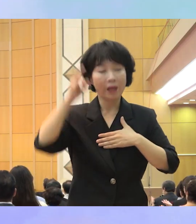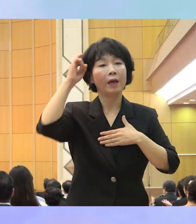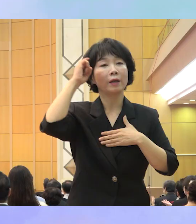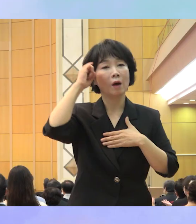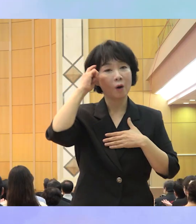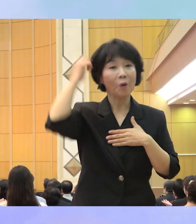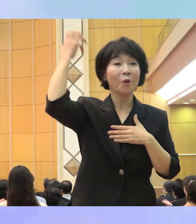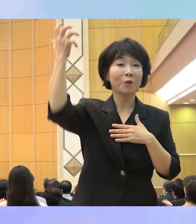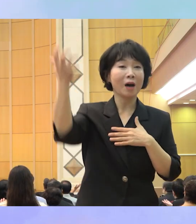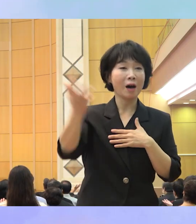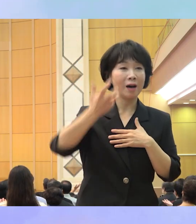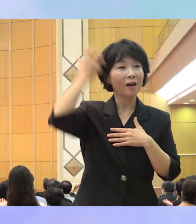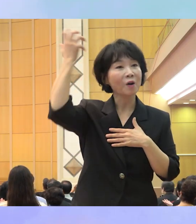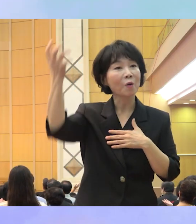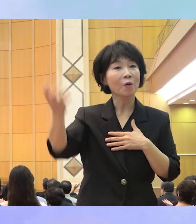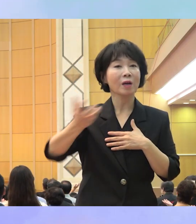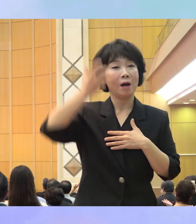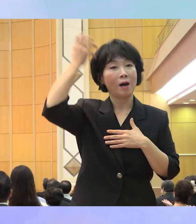내